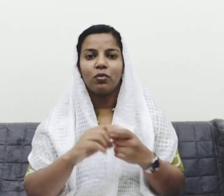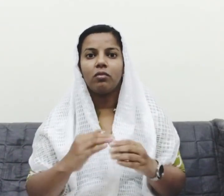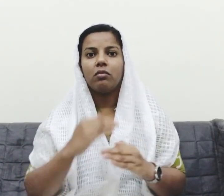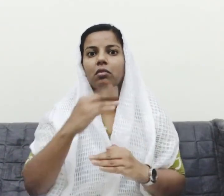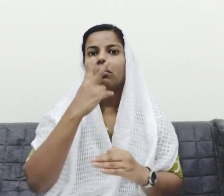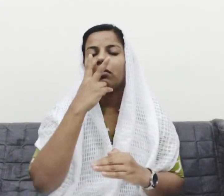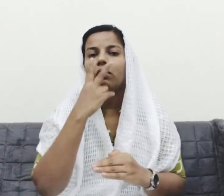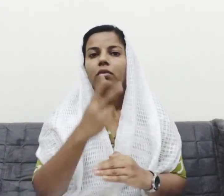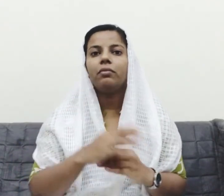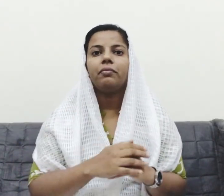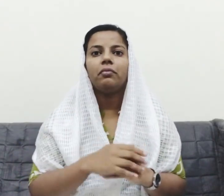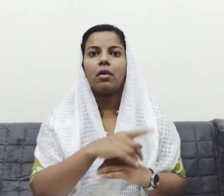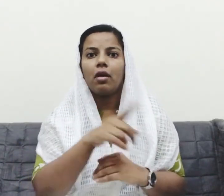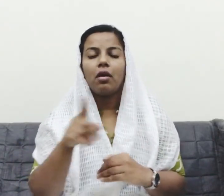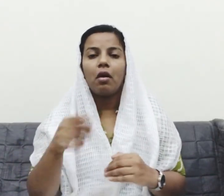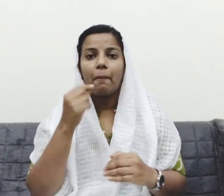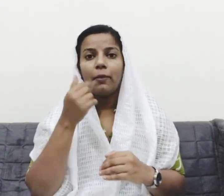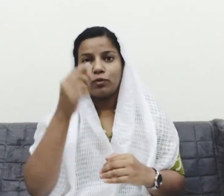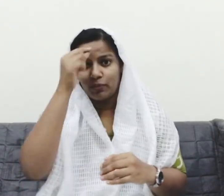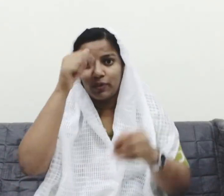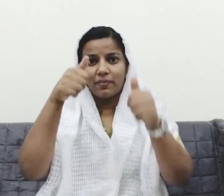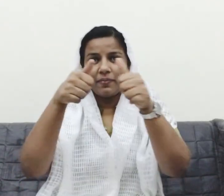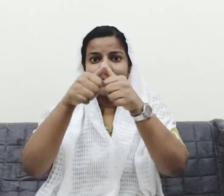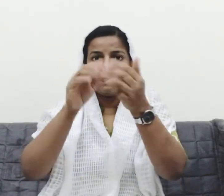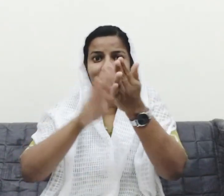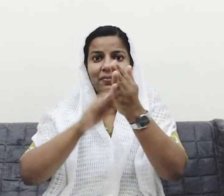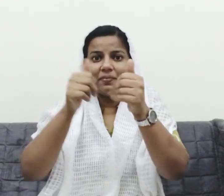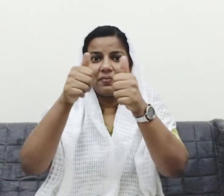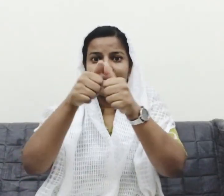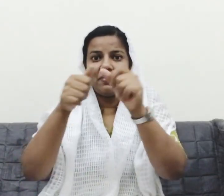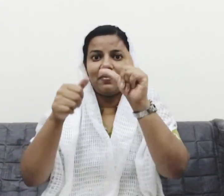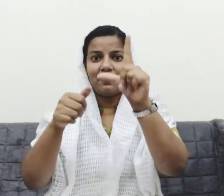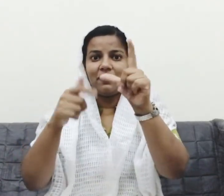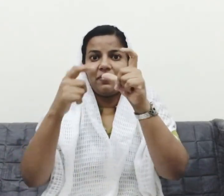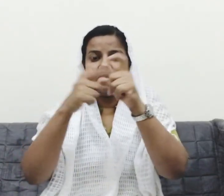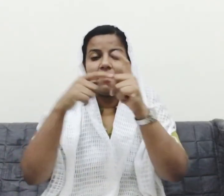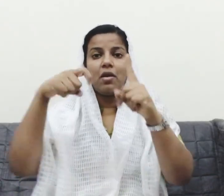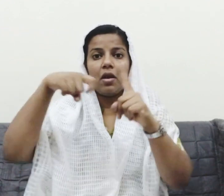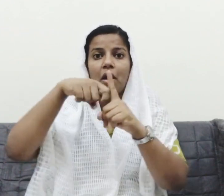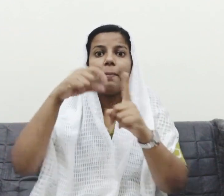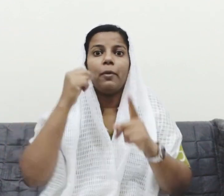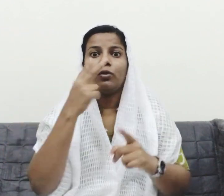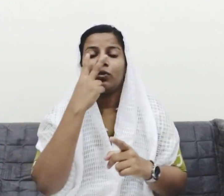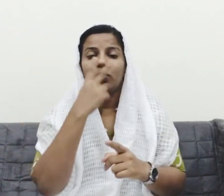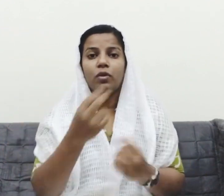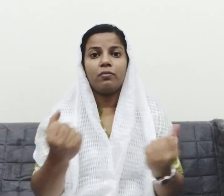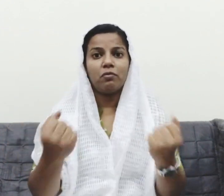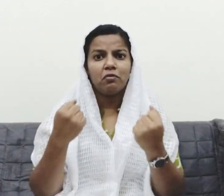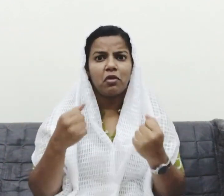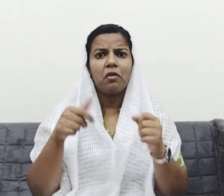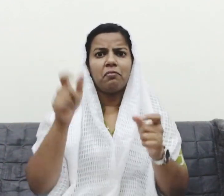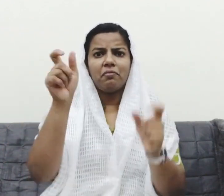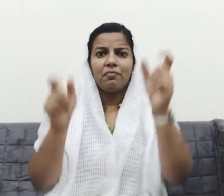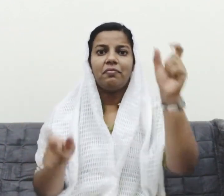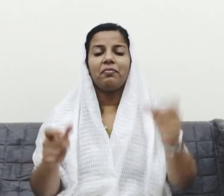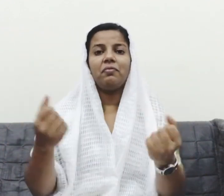പുത്രന്മാരെയും അവിടെ കണ്ടു. അവിടെ കണ്ടവരുടെ കഥയാ പറയുന്നത്, എല്ലാം കണ്ടു. പട്ടണം ഉറപ്പുള്ളതാ, ജനം ബലമുള്ളവരാ,